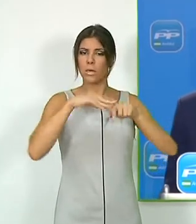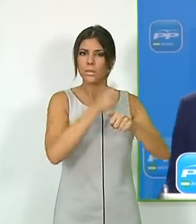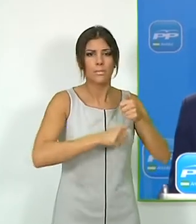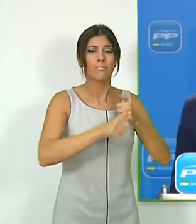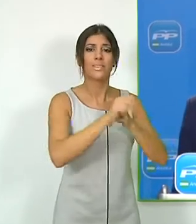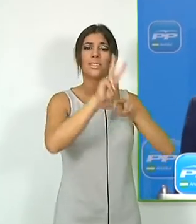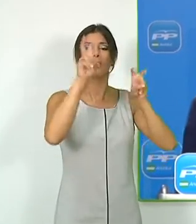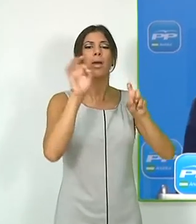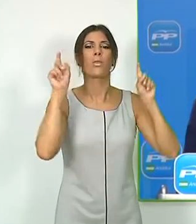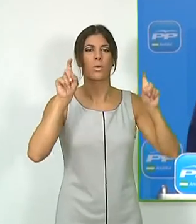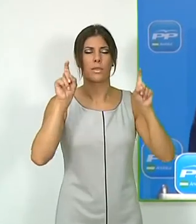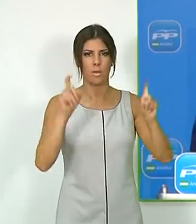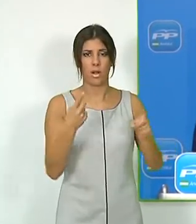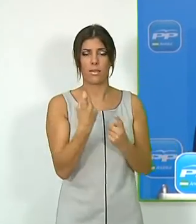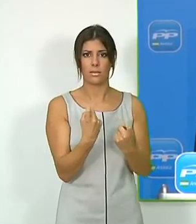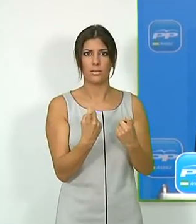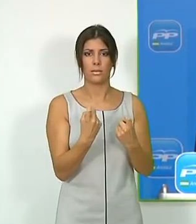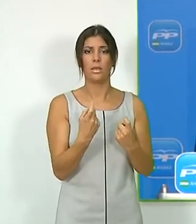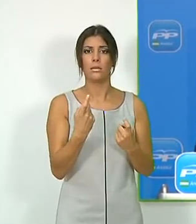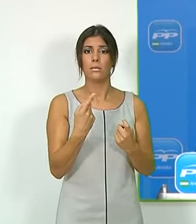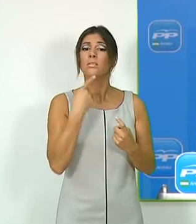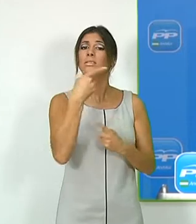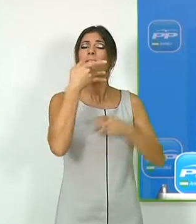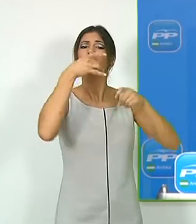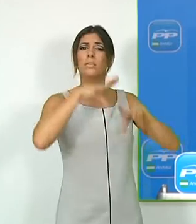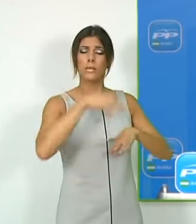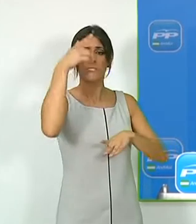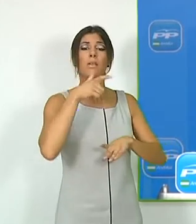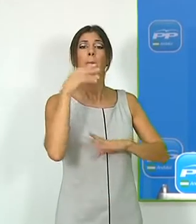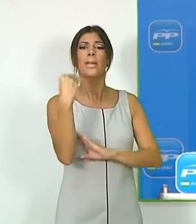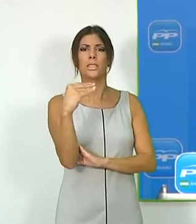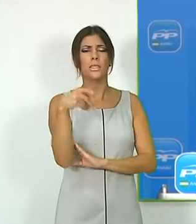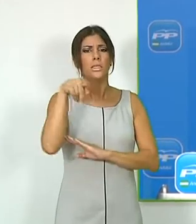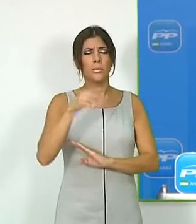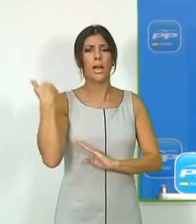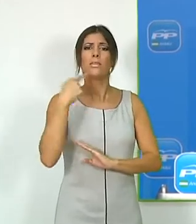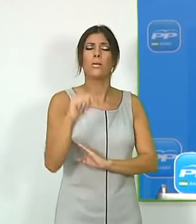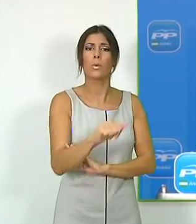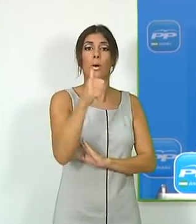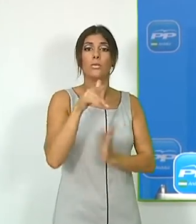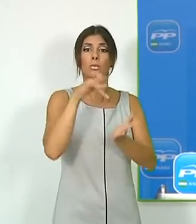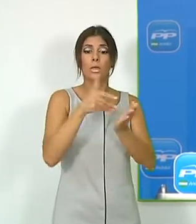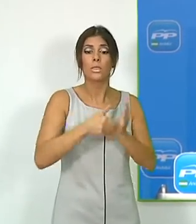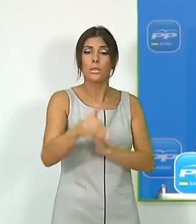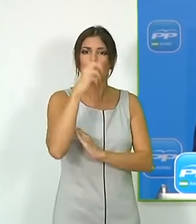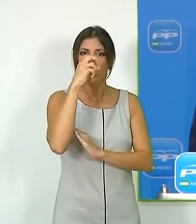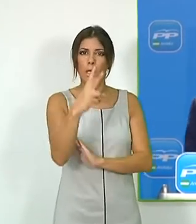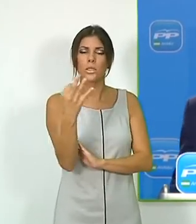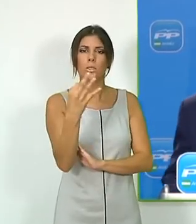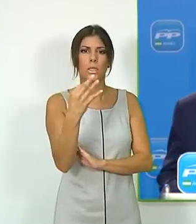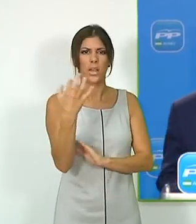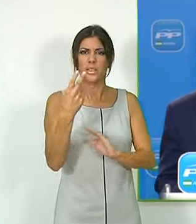priorizar presupuestariamente la educación. Y lo dice un presidente que ha planteado y ha aprobado para los próximos